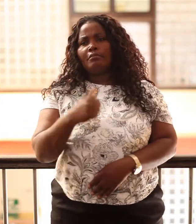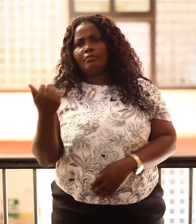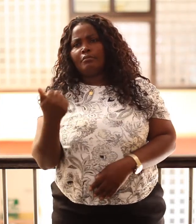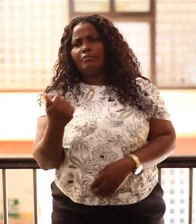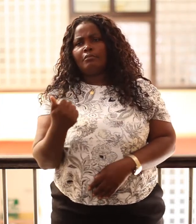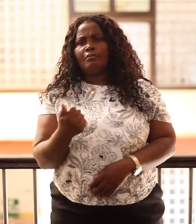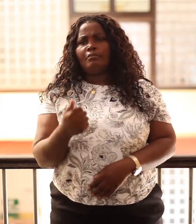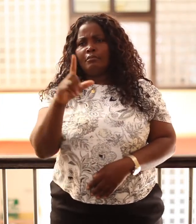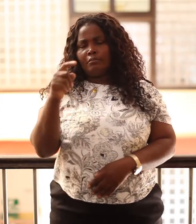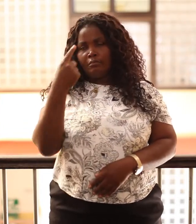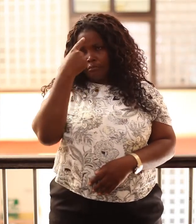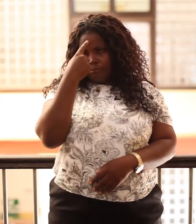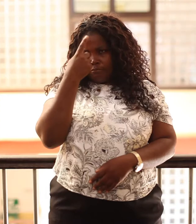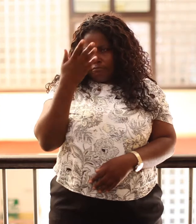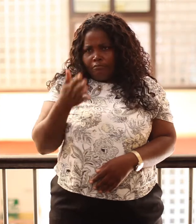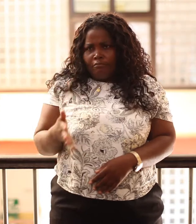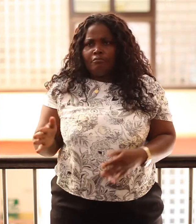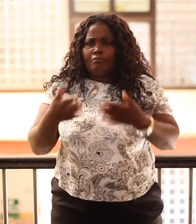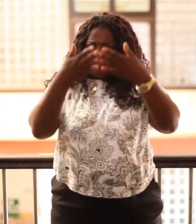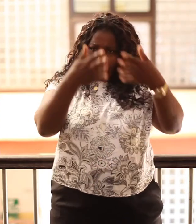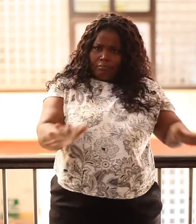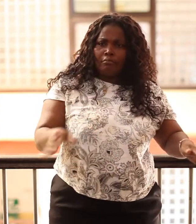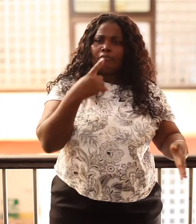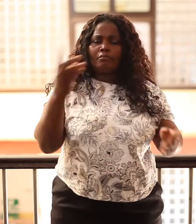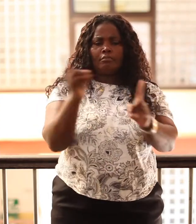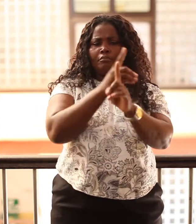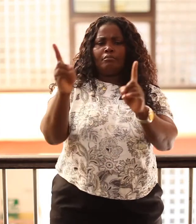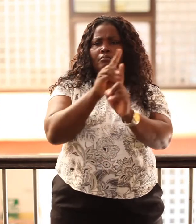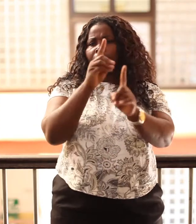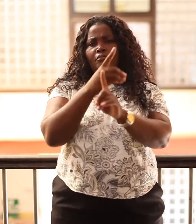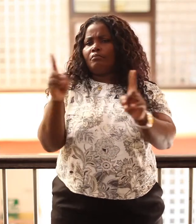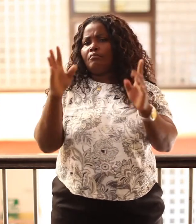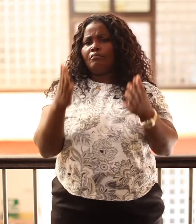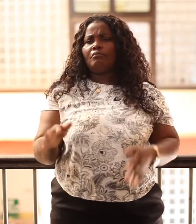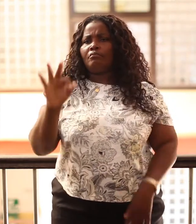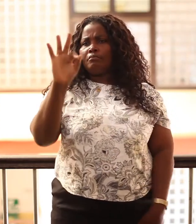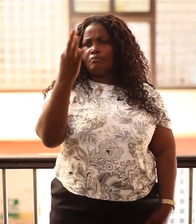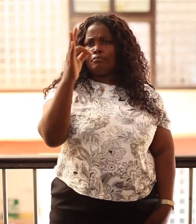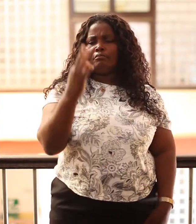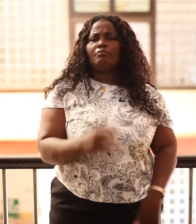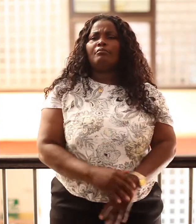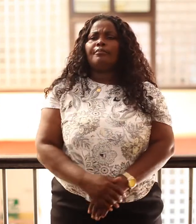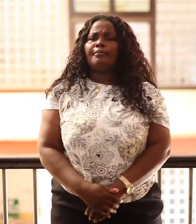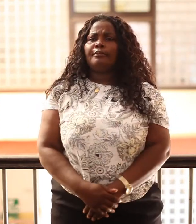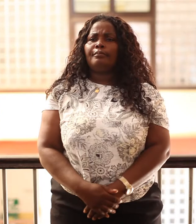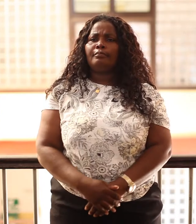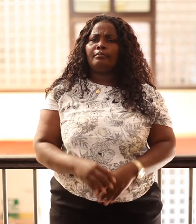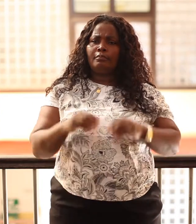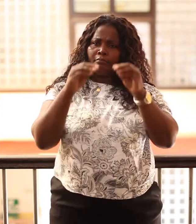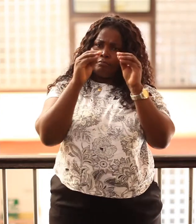Y si lo ignoramos, no dejará de ser violento. 3.